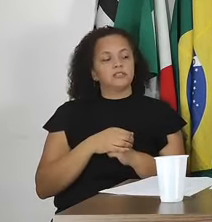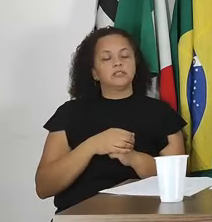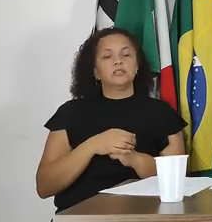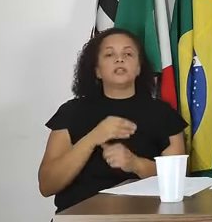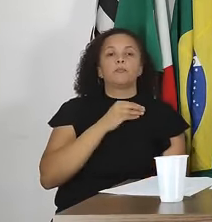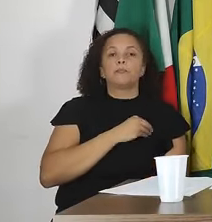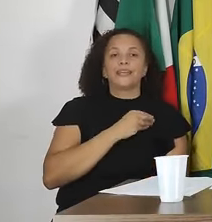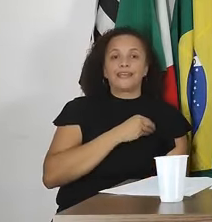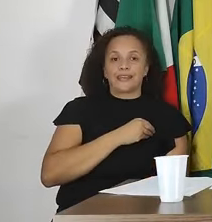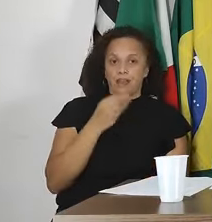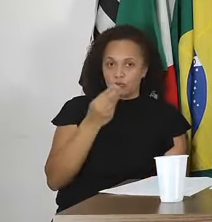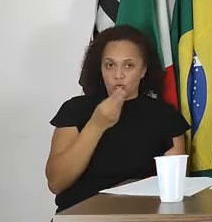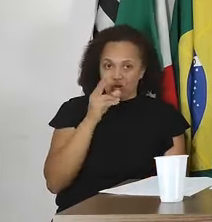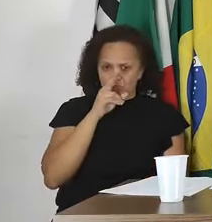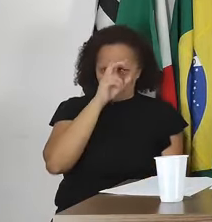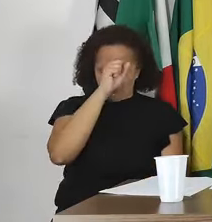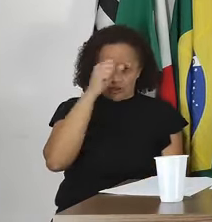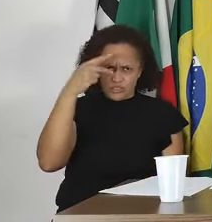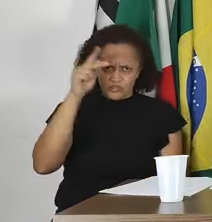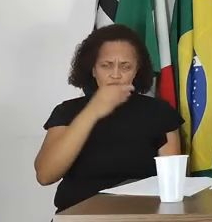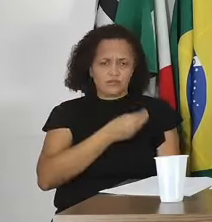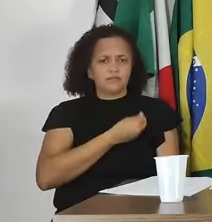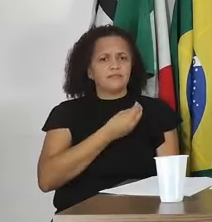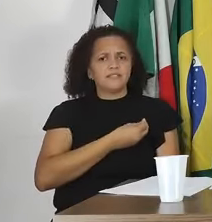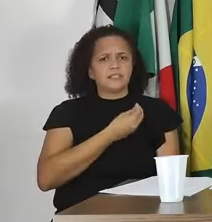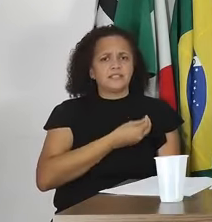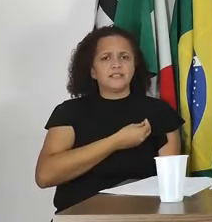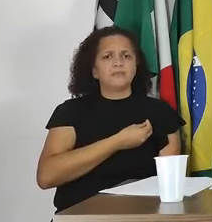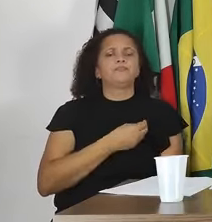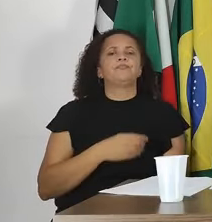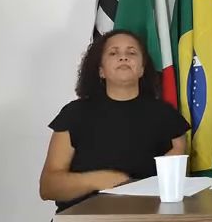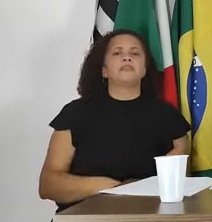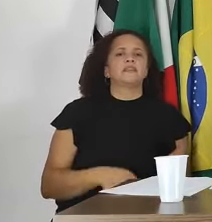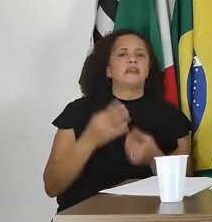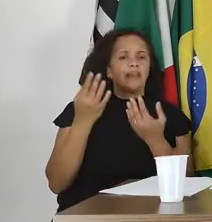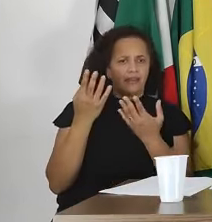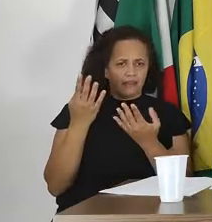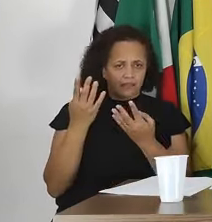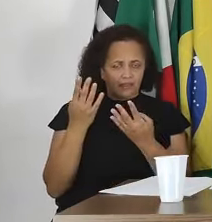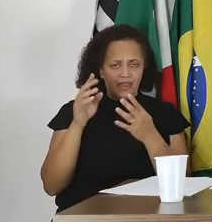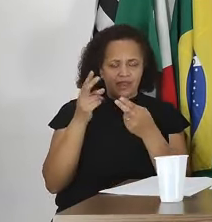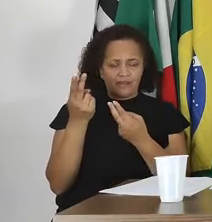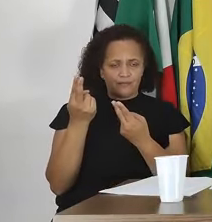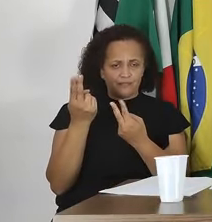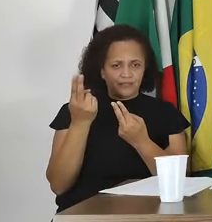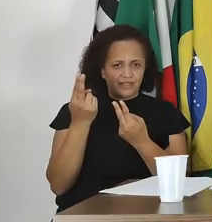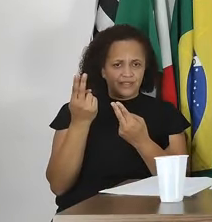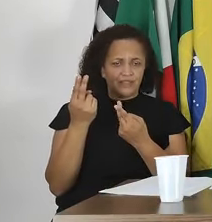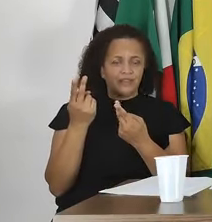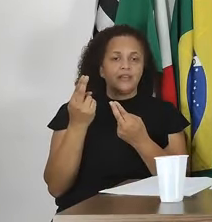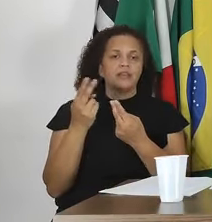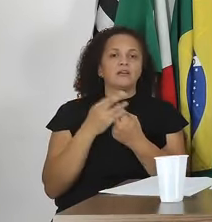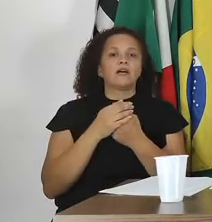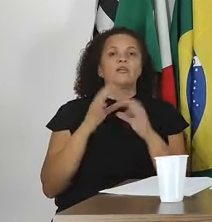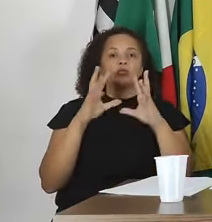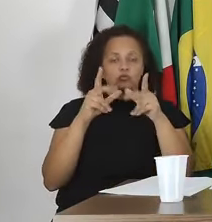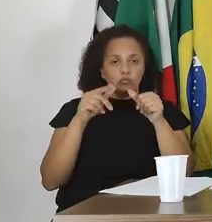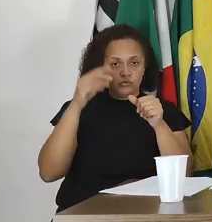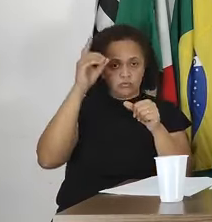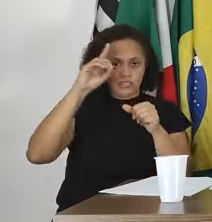pecado domina. Os manjares são para o ventre, e o ventre para os manjares. Deus, porém,